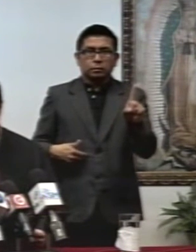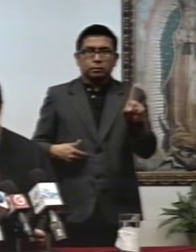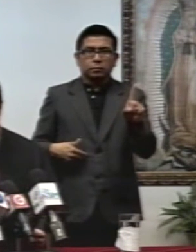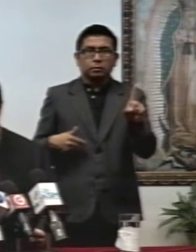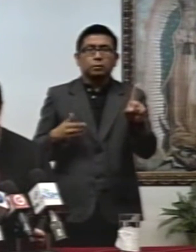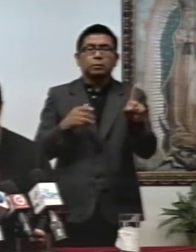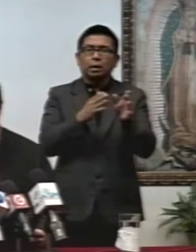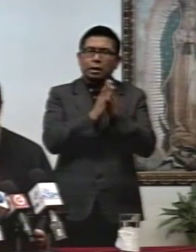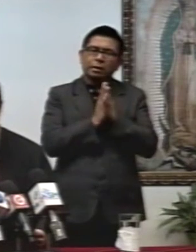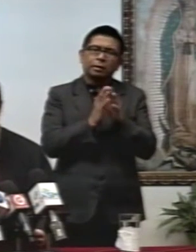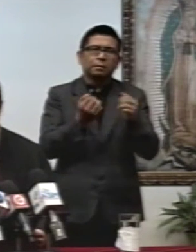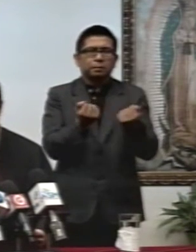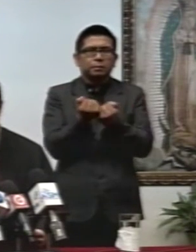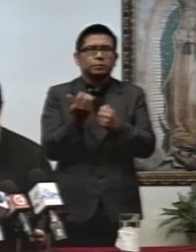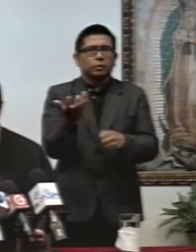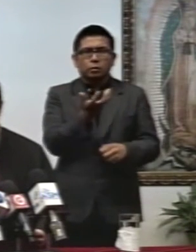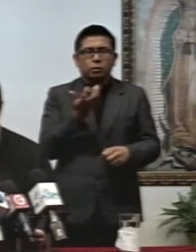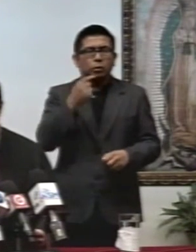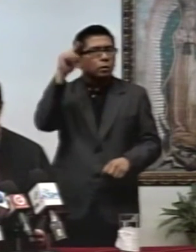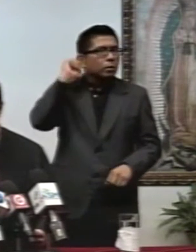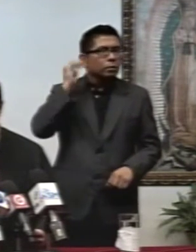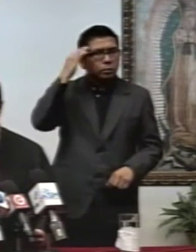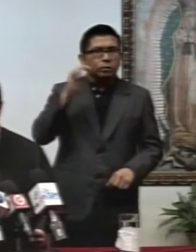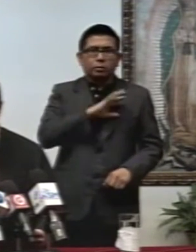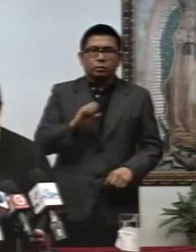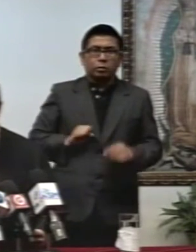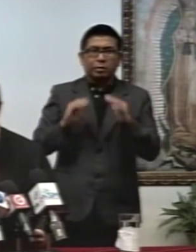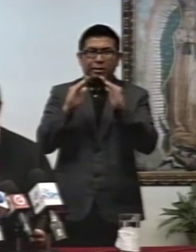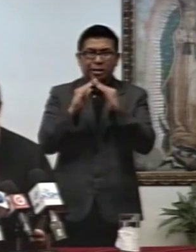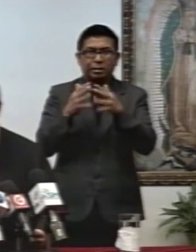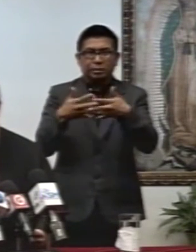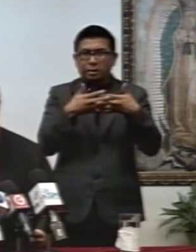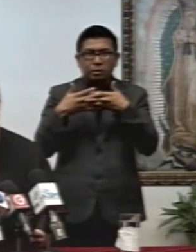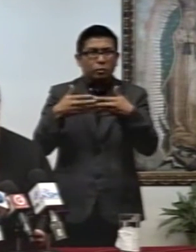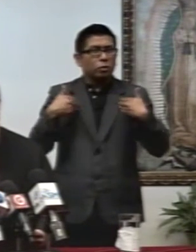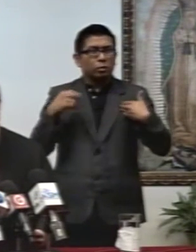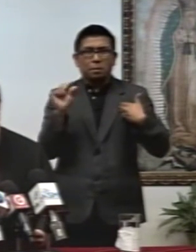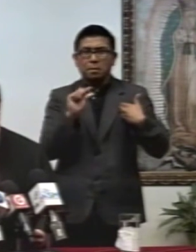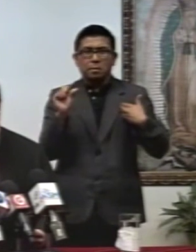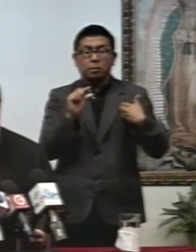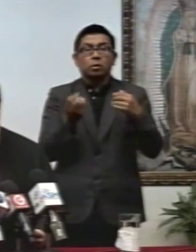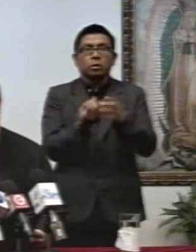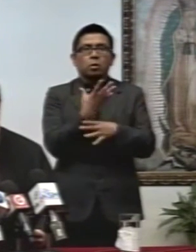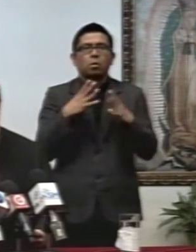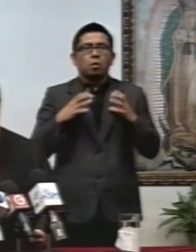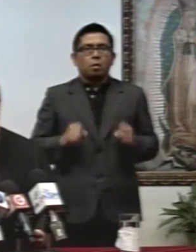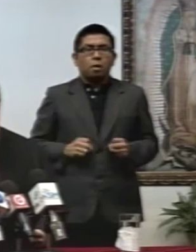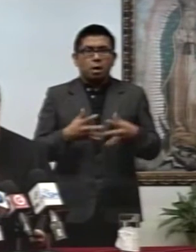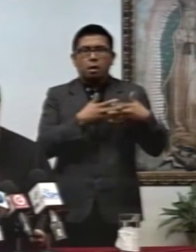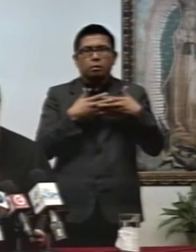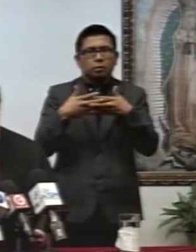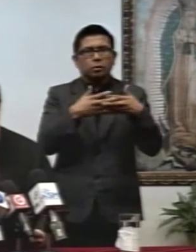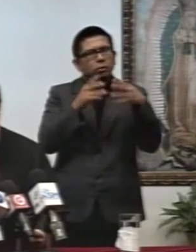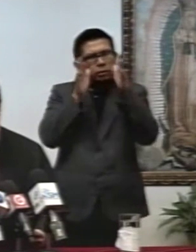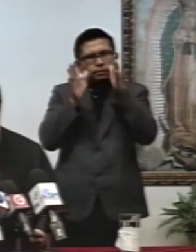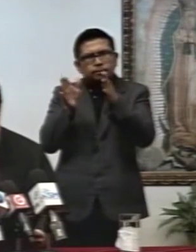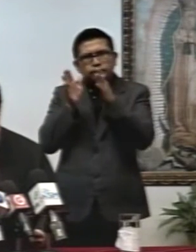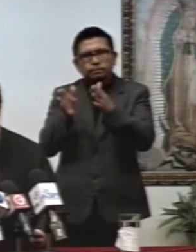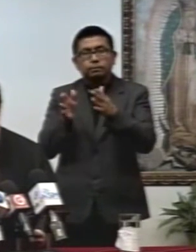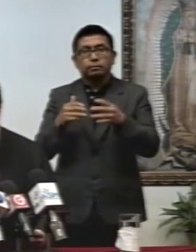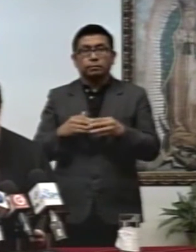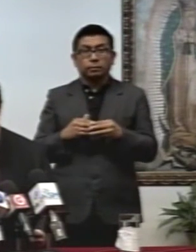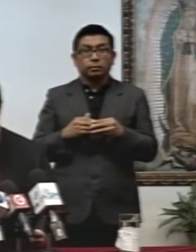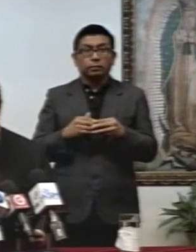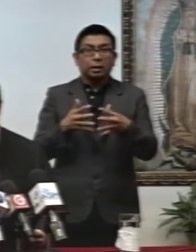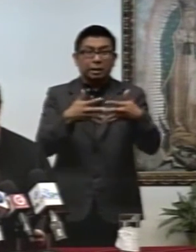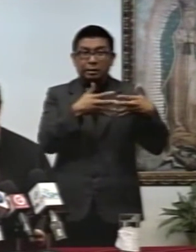nuestros hermanos migrantes ante ese nuevo gobierno, para que la gran